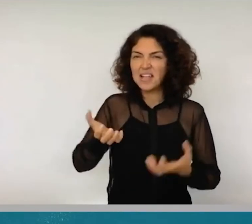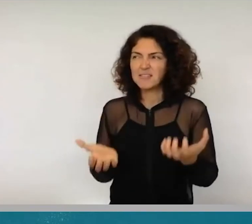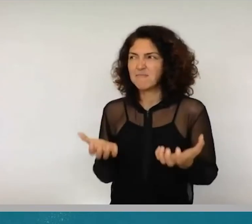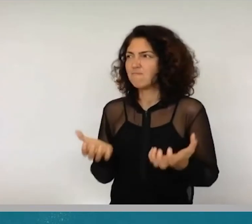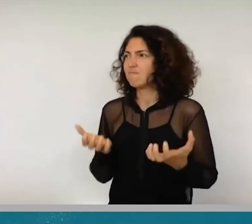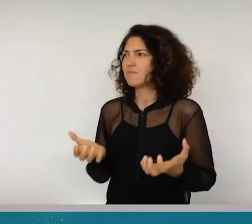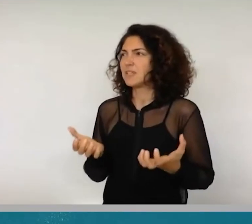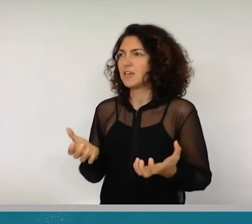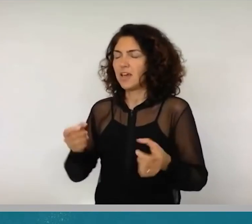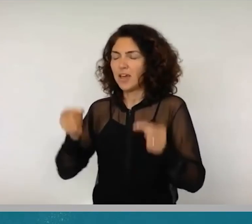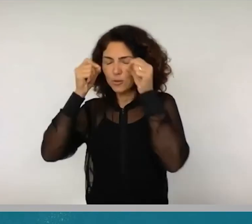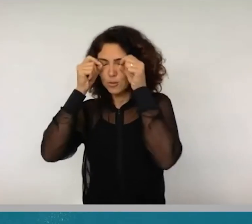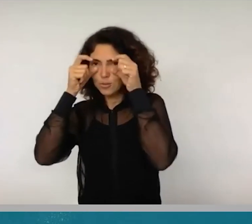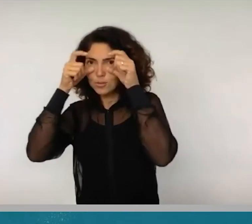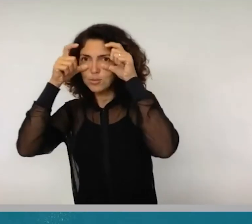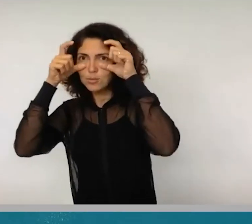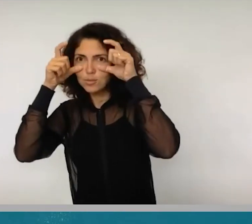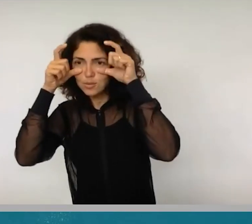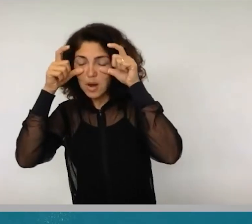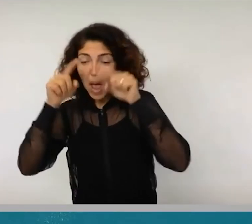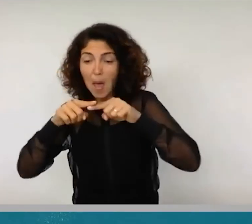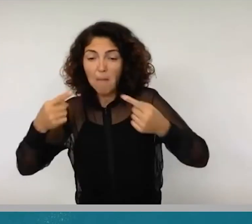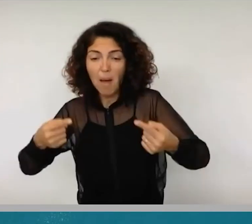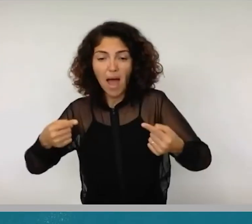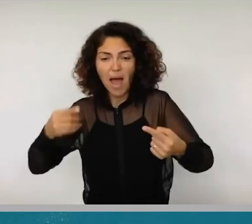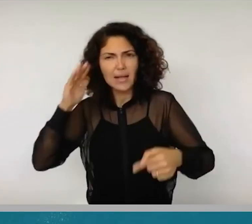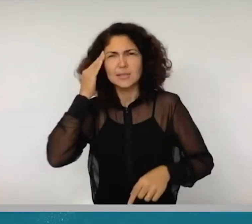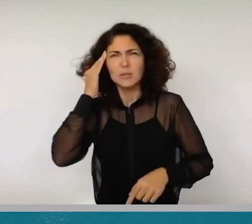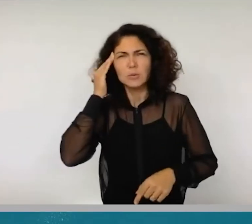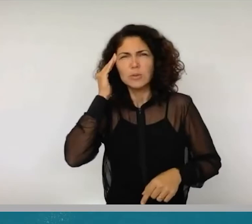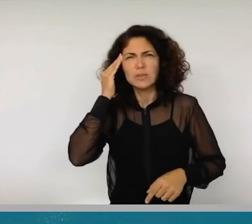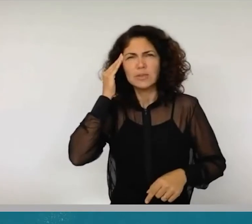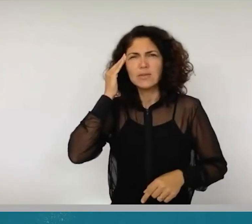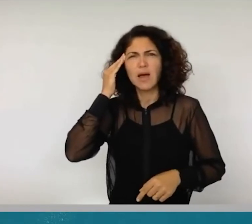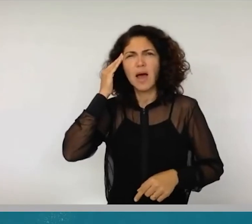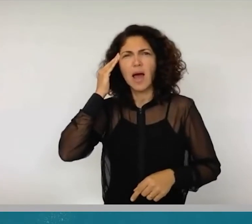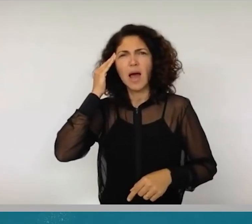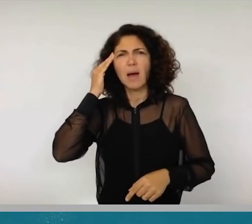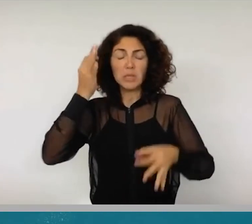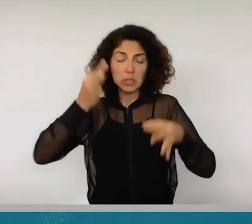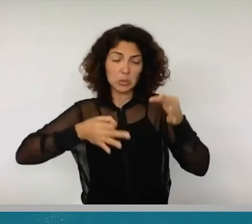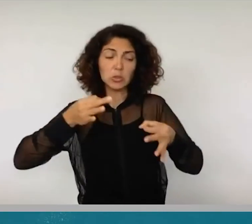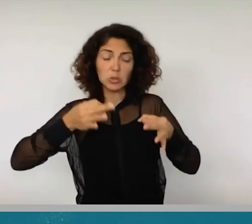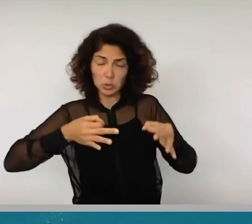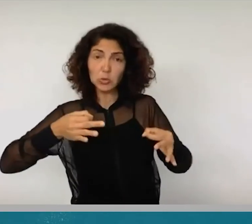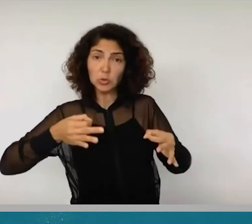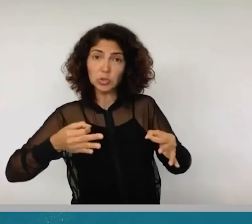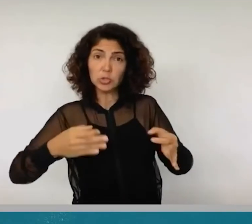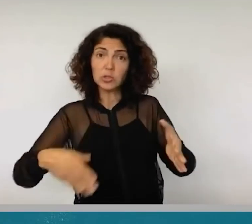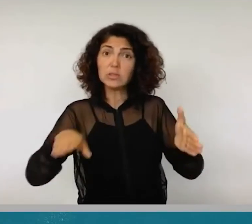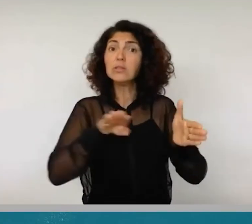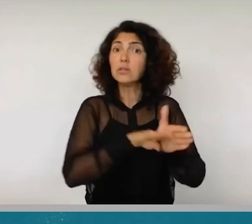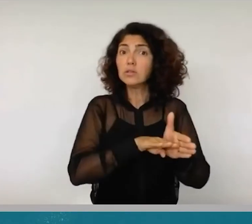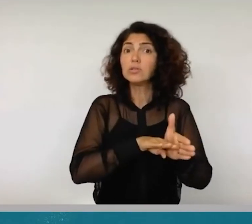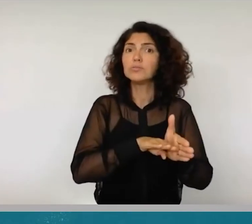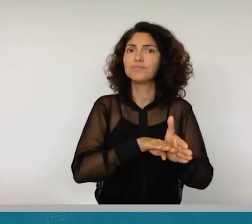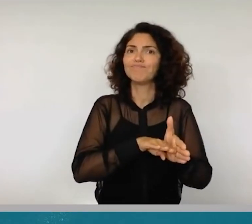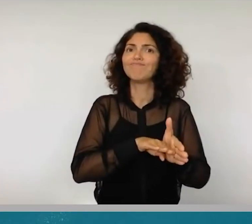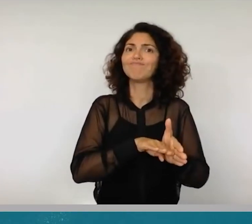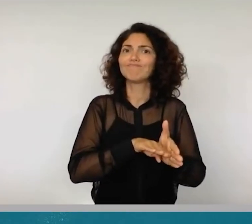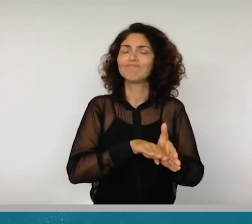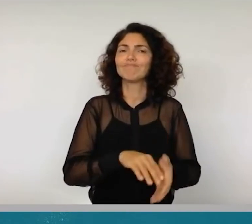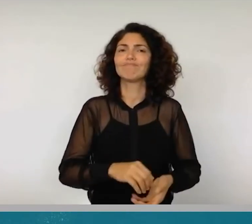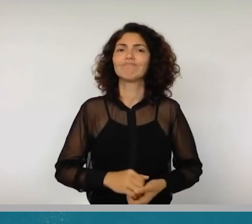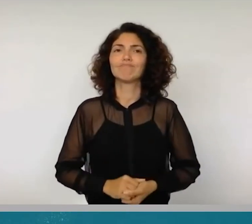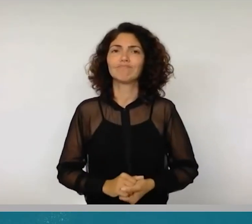de vir sobre ele a penúria. Então esses olhos bons, olhos maus, sabe? Olhos maus são esses olhos invejosos, esses